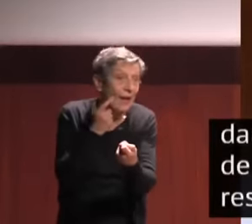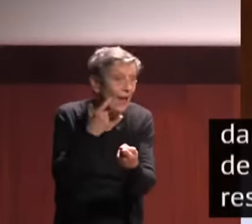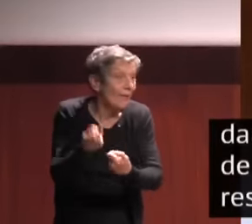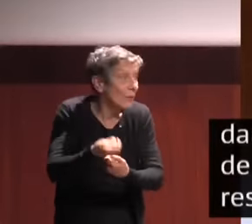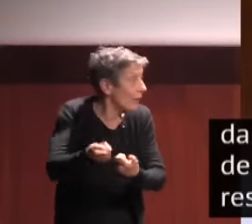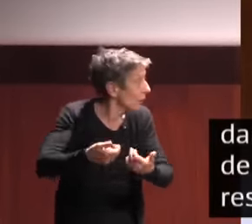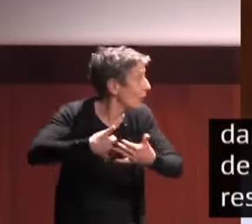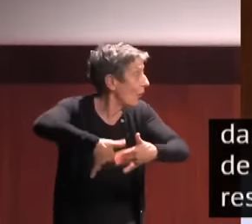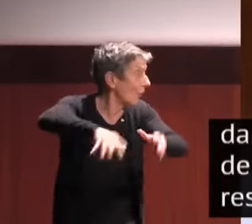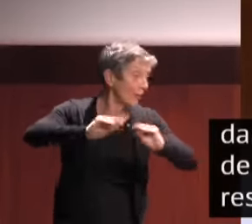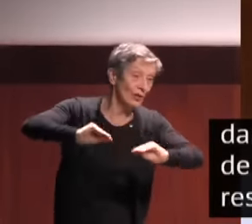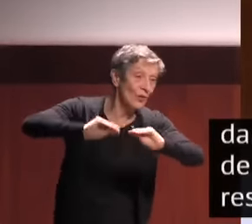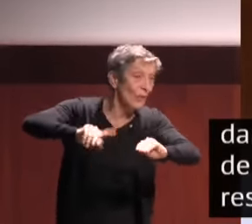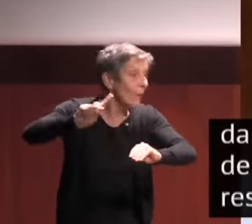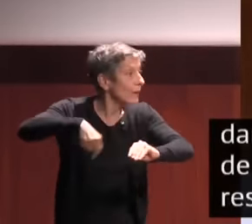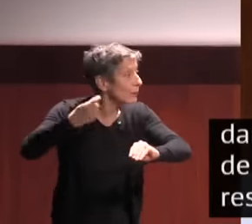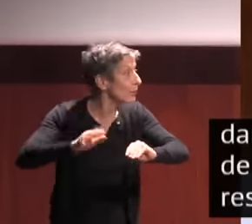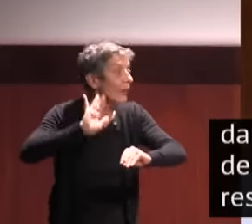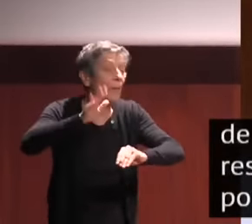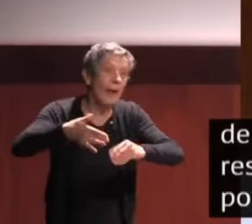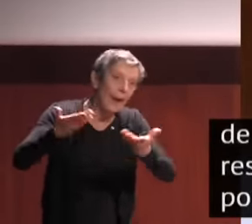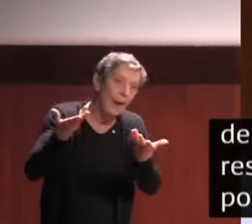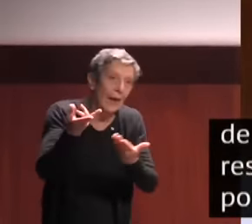tard pour nos numérisations.